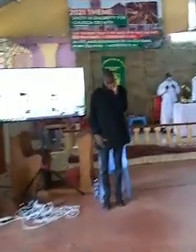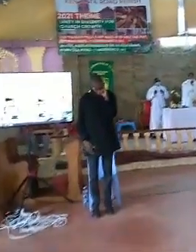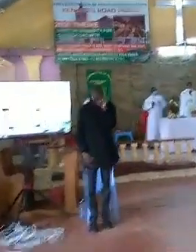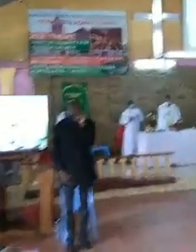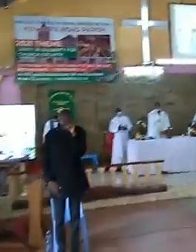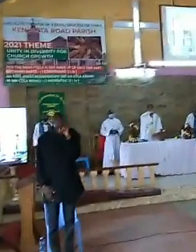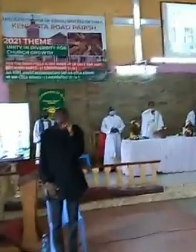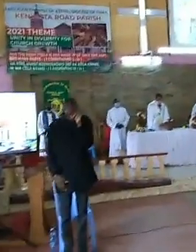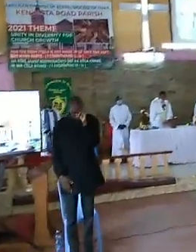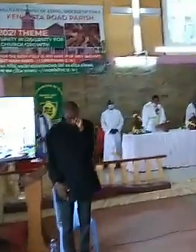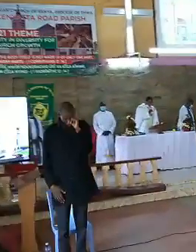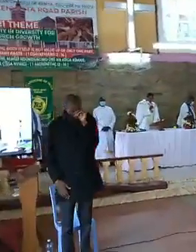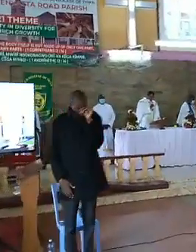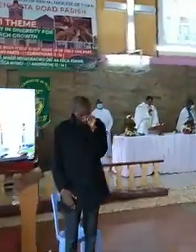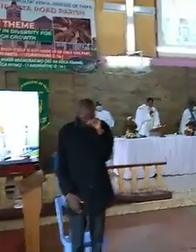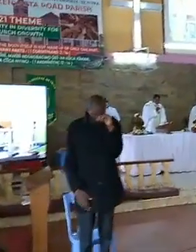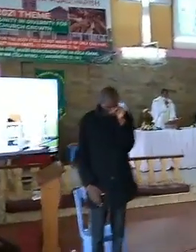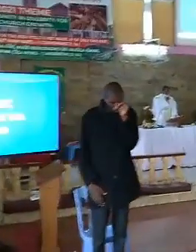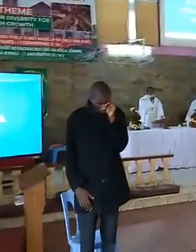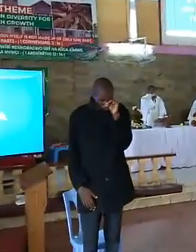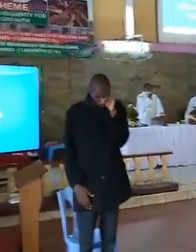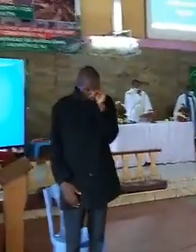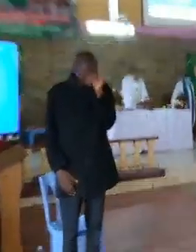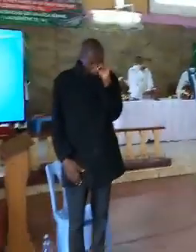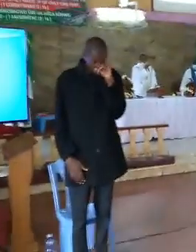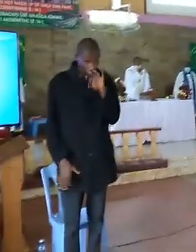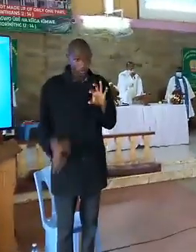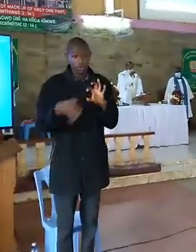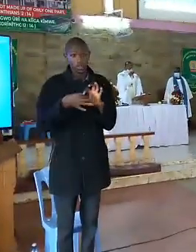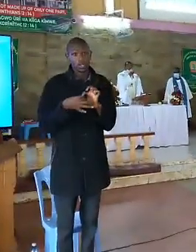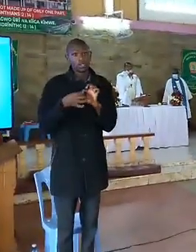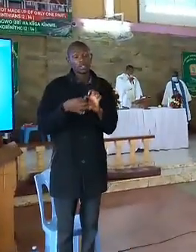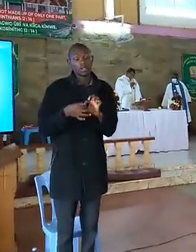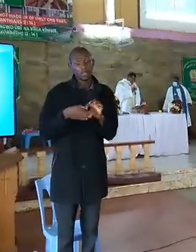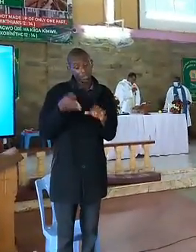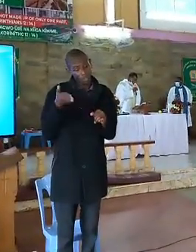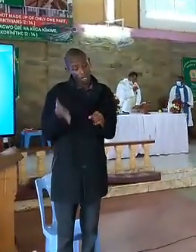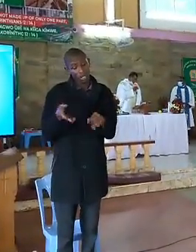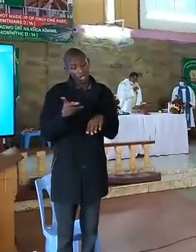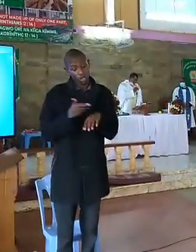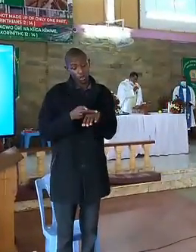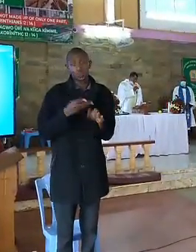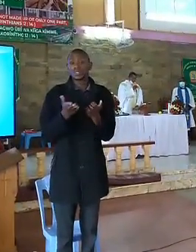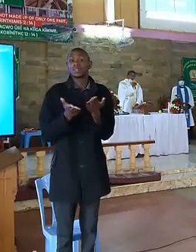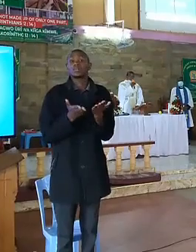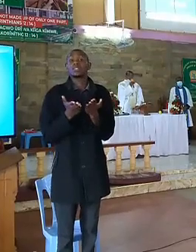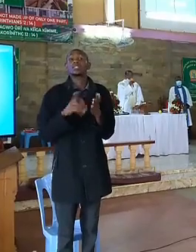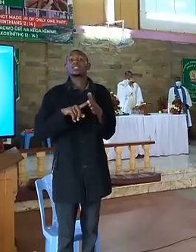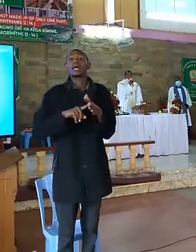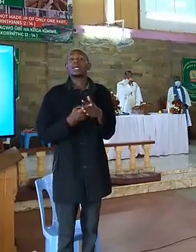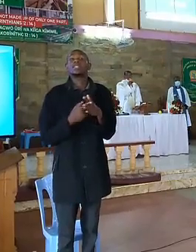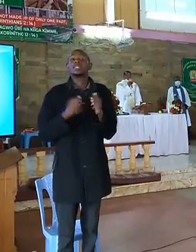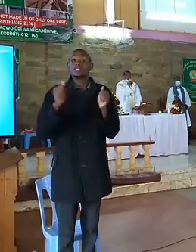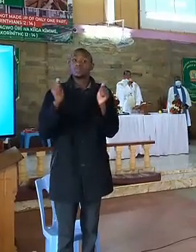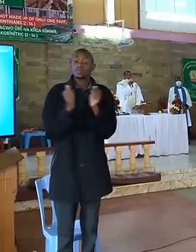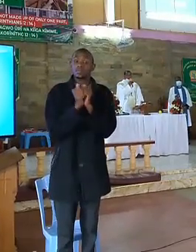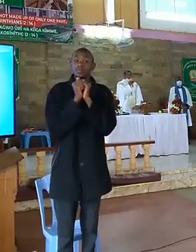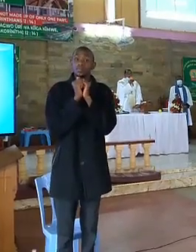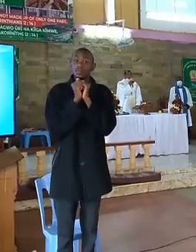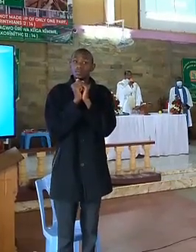twagomana ni undu wa githomo gitugia gikuyu kiria kirabiriria leo tha inyana nicio